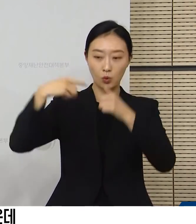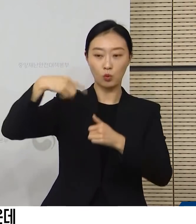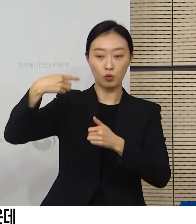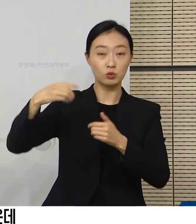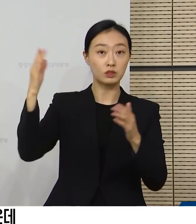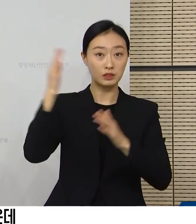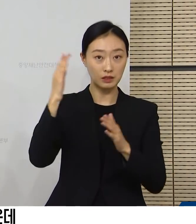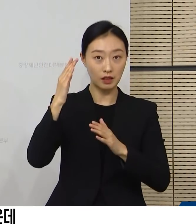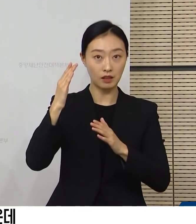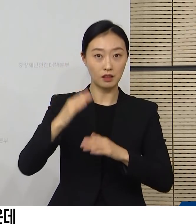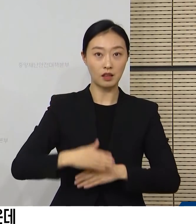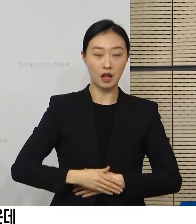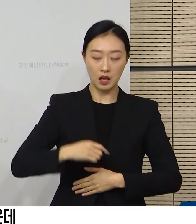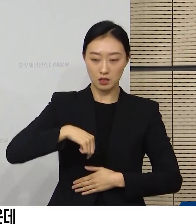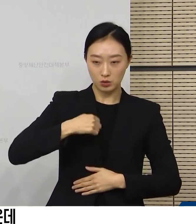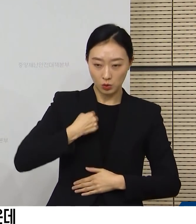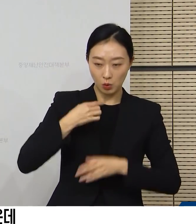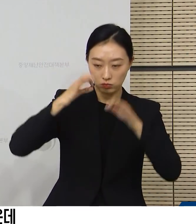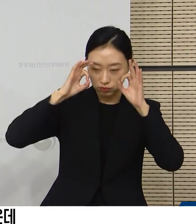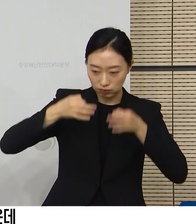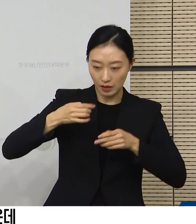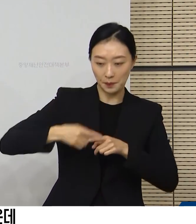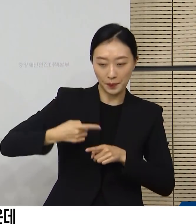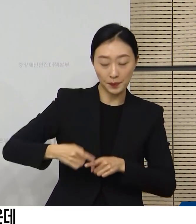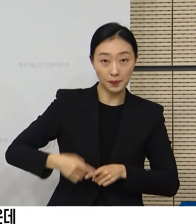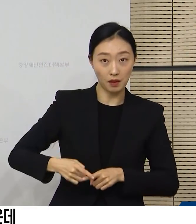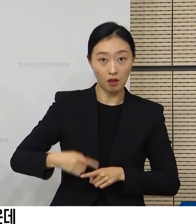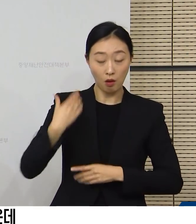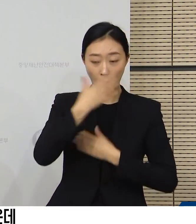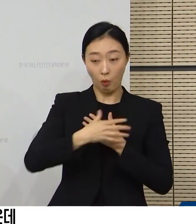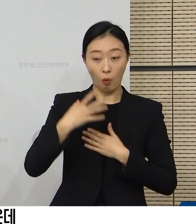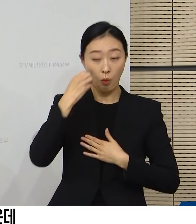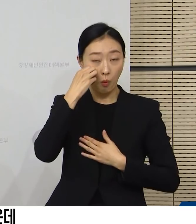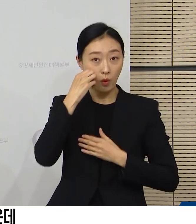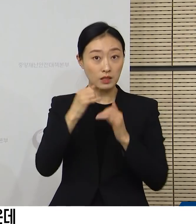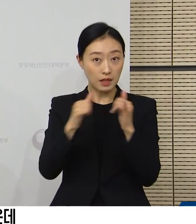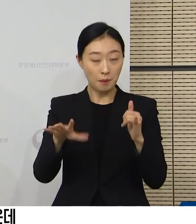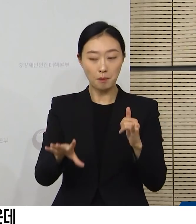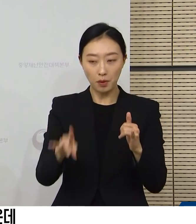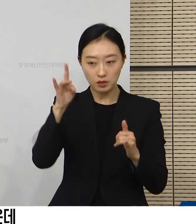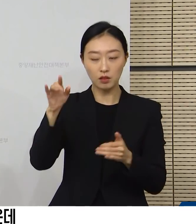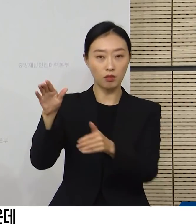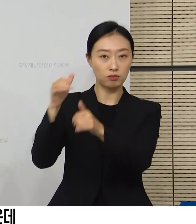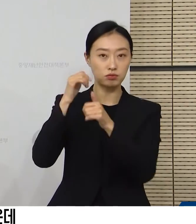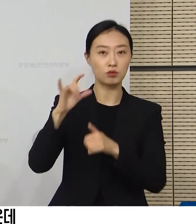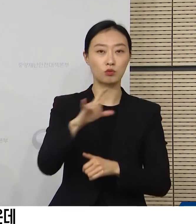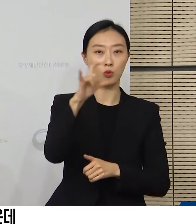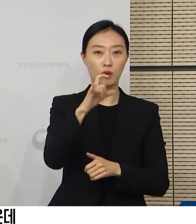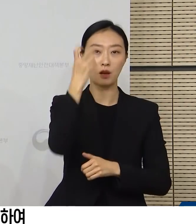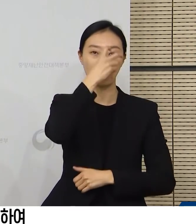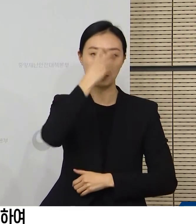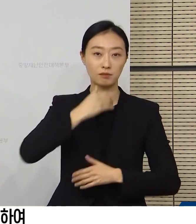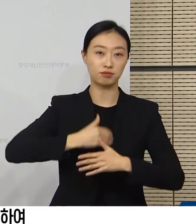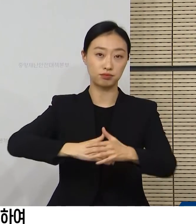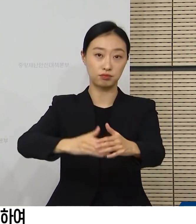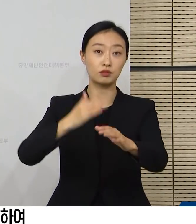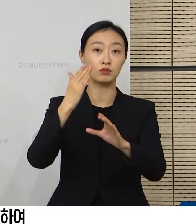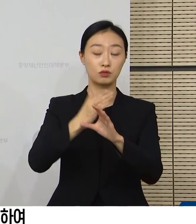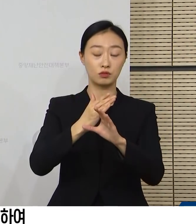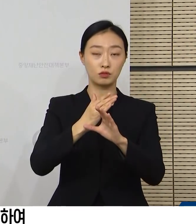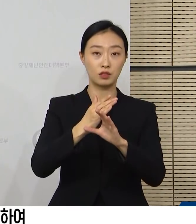245명은 능동감치를 하는 가운데 유증상자부터 진단검사를 실시하고 있습니다.